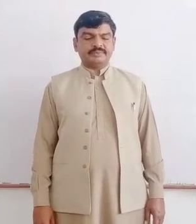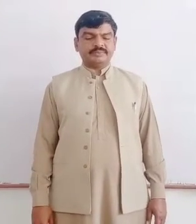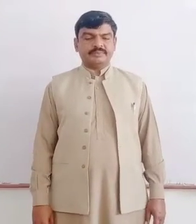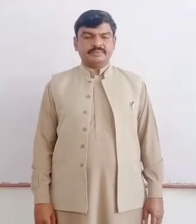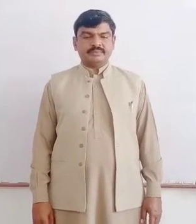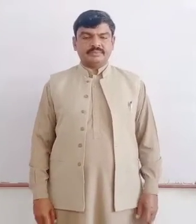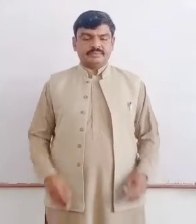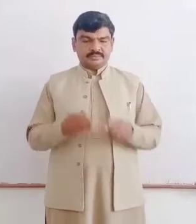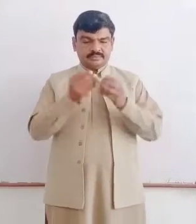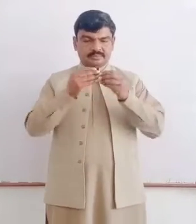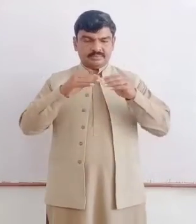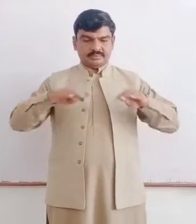जमीन दोज,